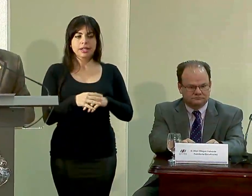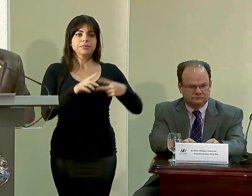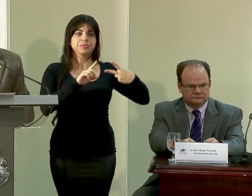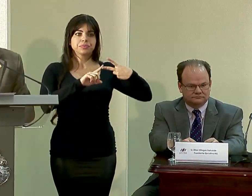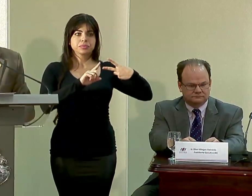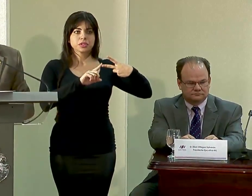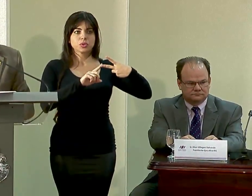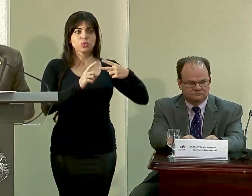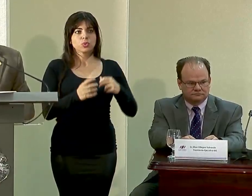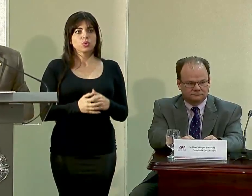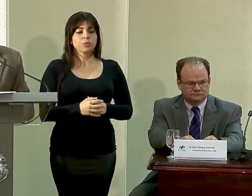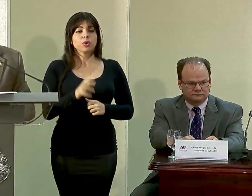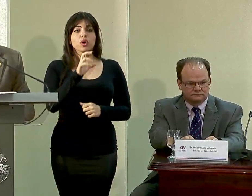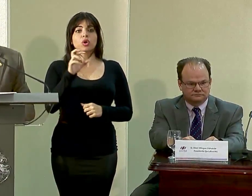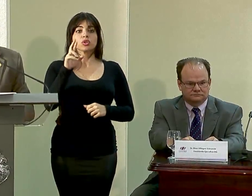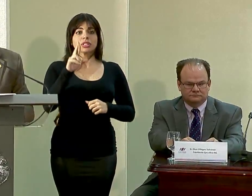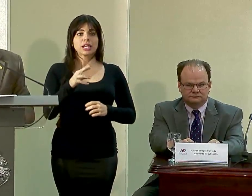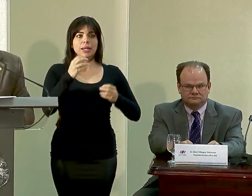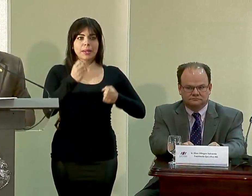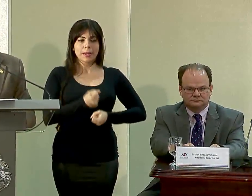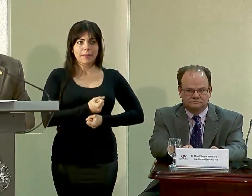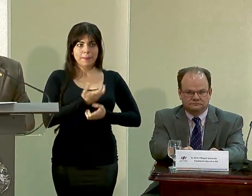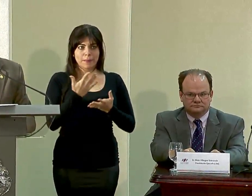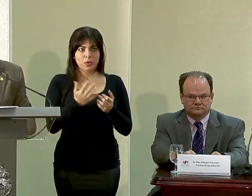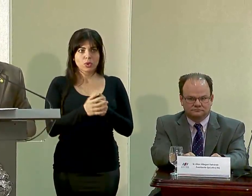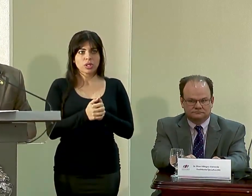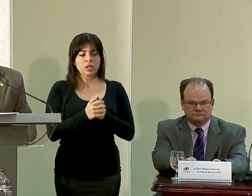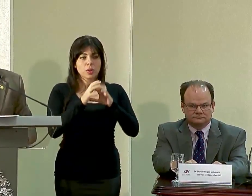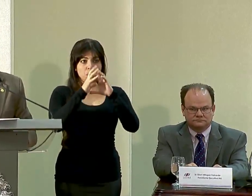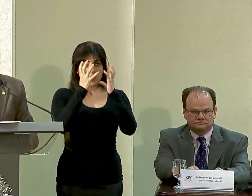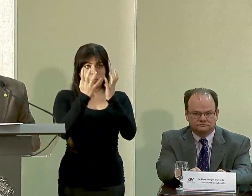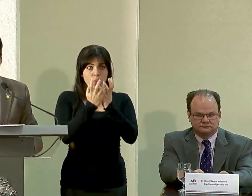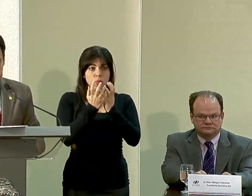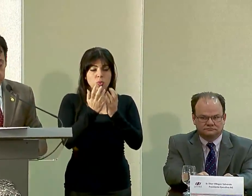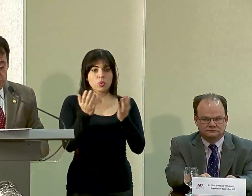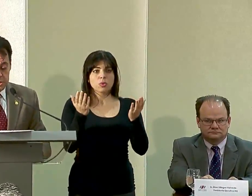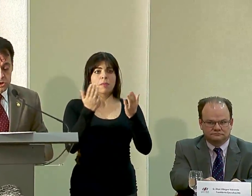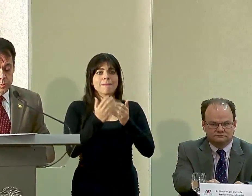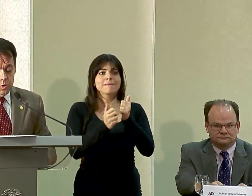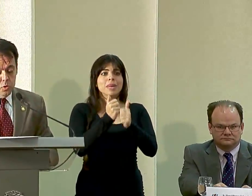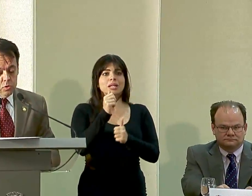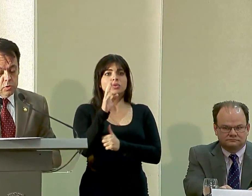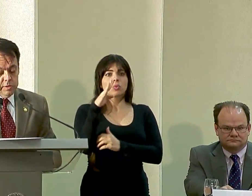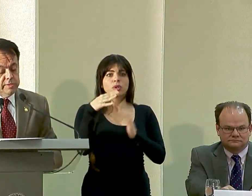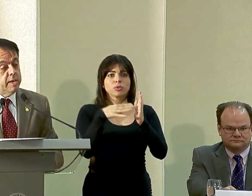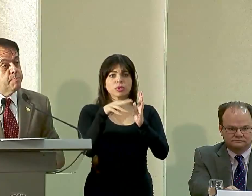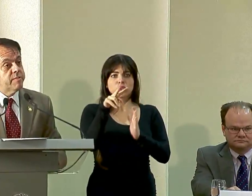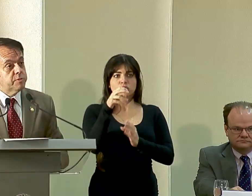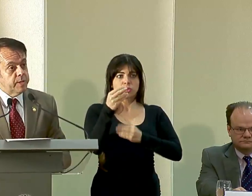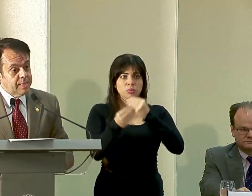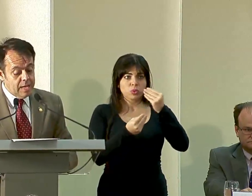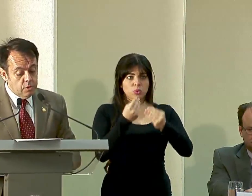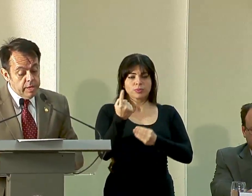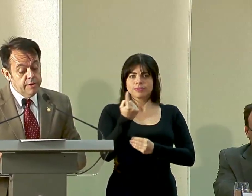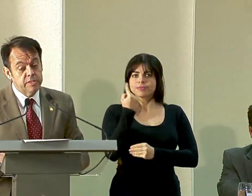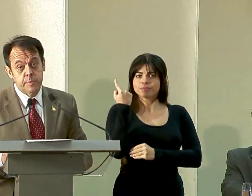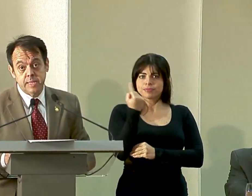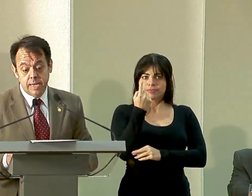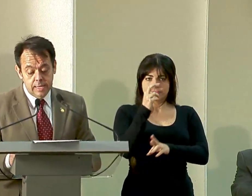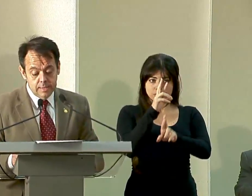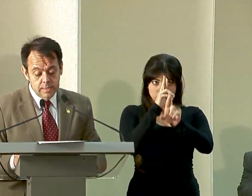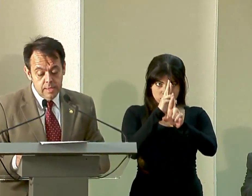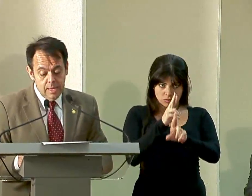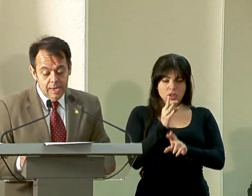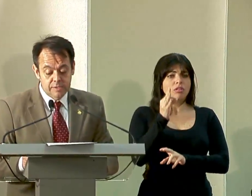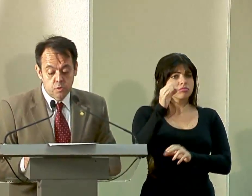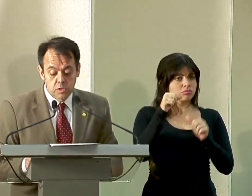Segundo, Costa Rica importa del mundo más de 4.200 productos y siempre ha respetado y